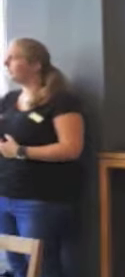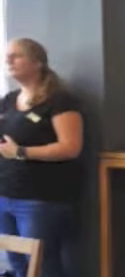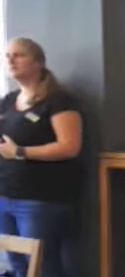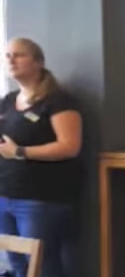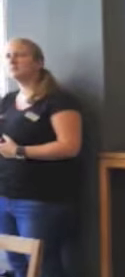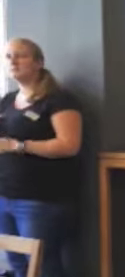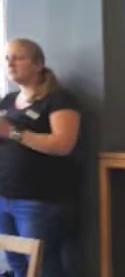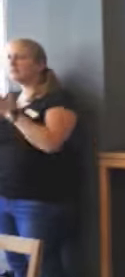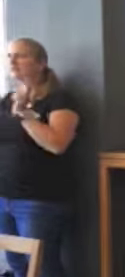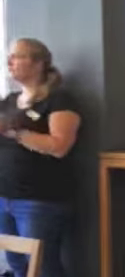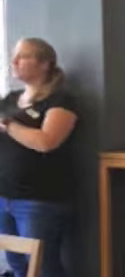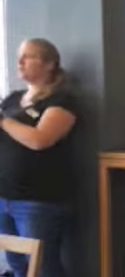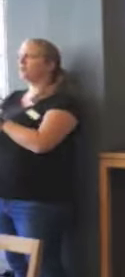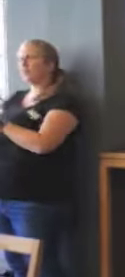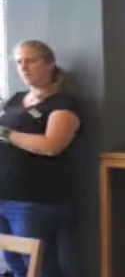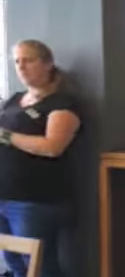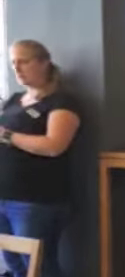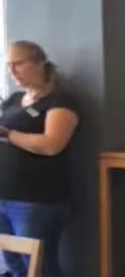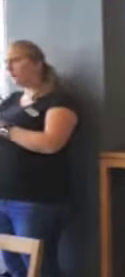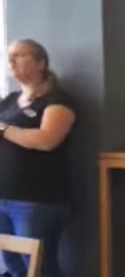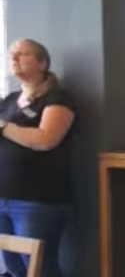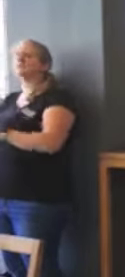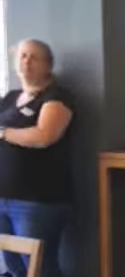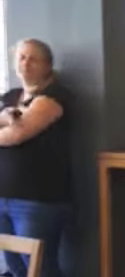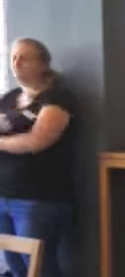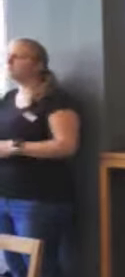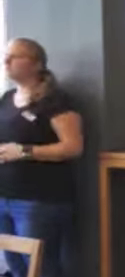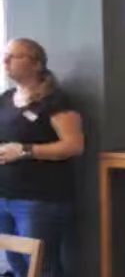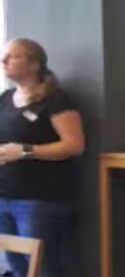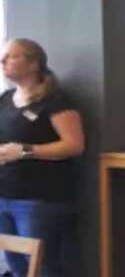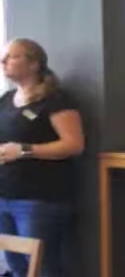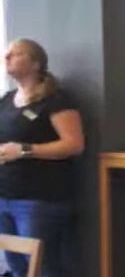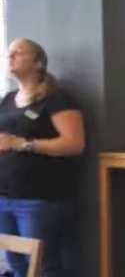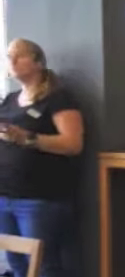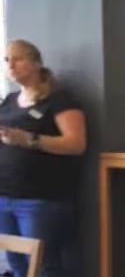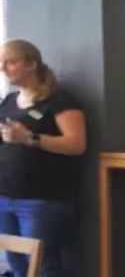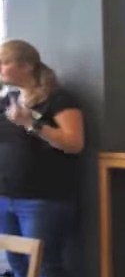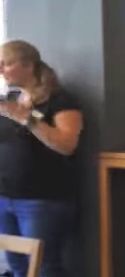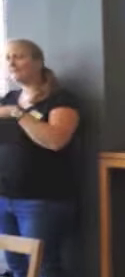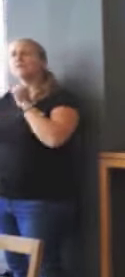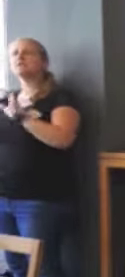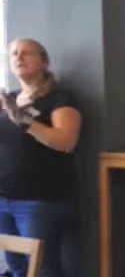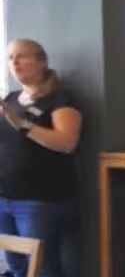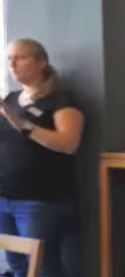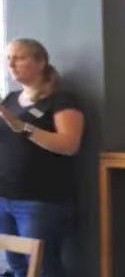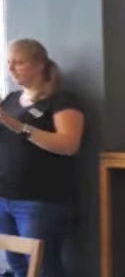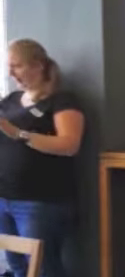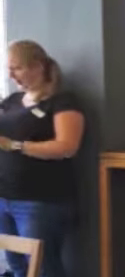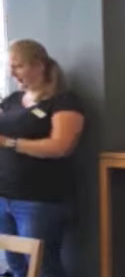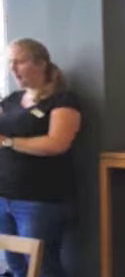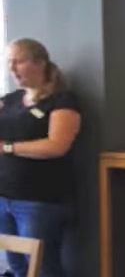inte utnyttjad som man har gjort så många gånger tidigare. Och vi har även friskvård varje dag. Ut